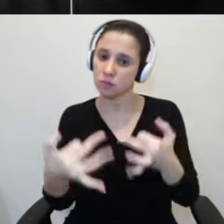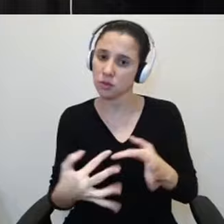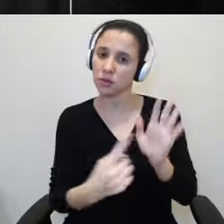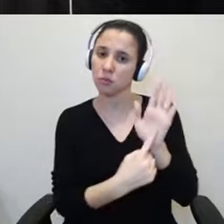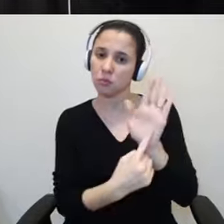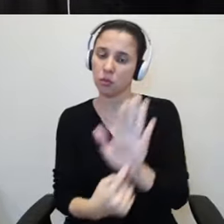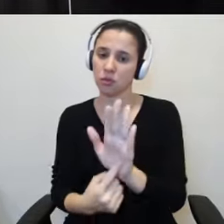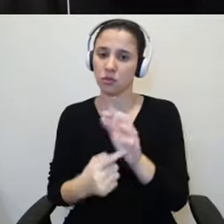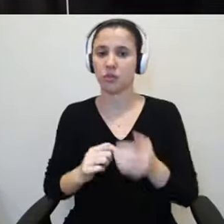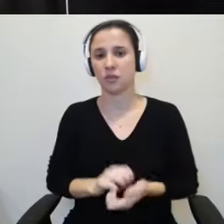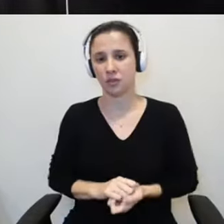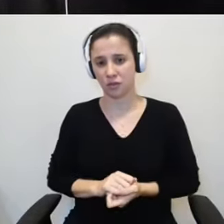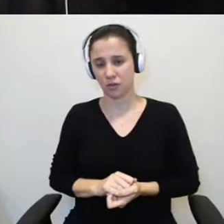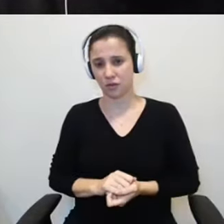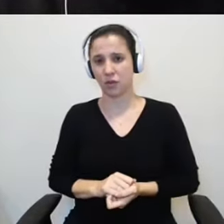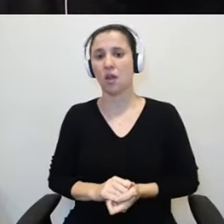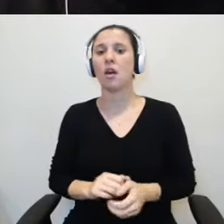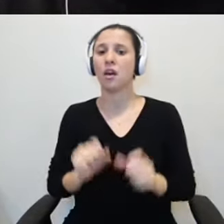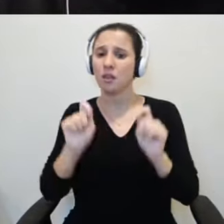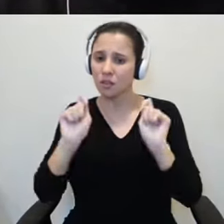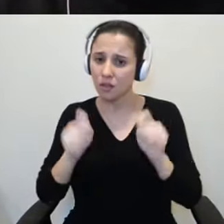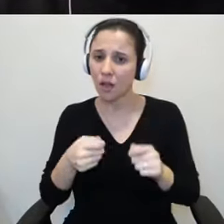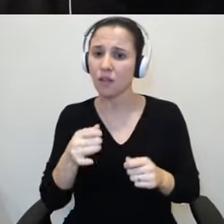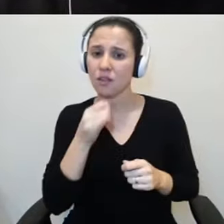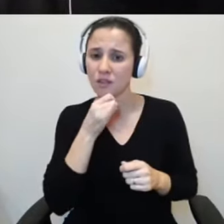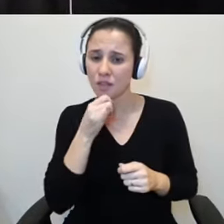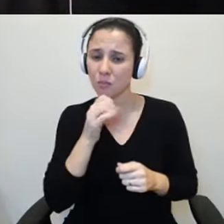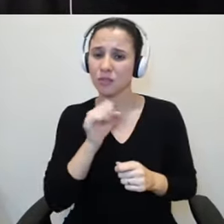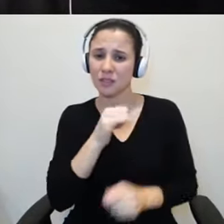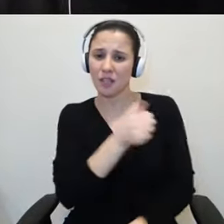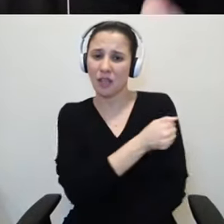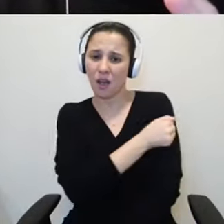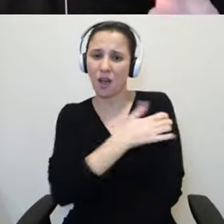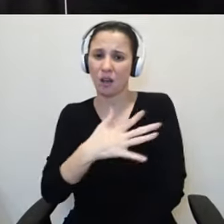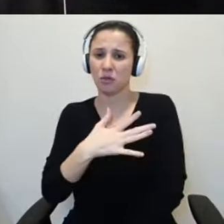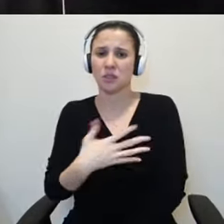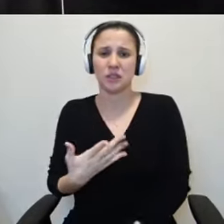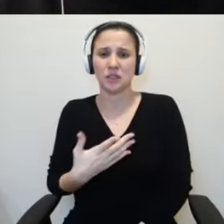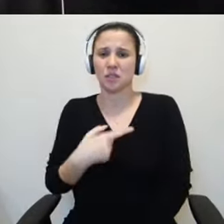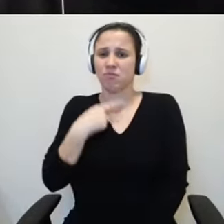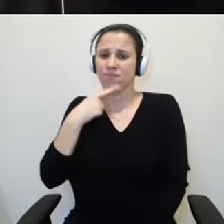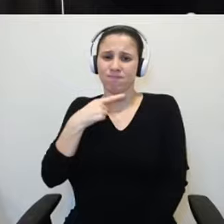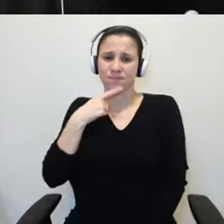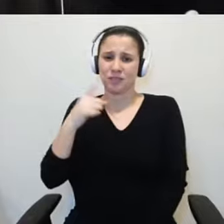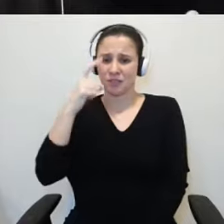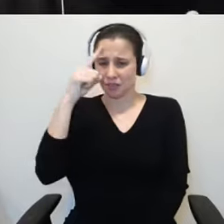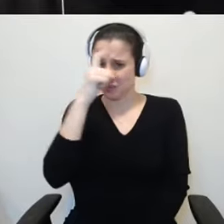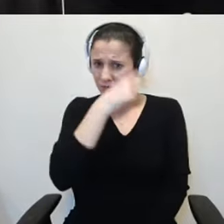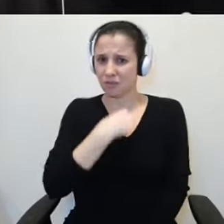sentir afetado? Sim, isso mesmo, pessoal. Aquilo que eu comentei agora há pouco. Se houver